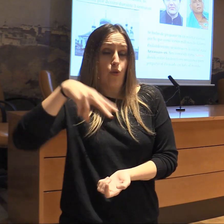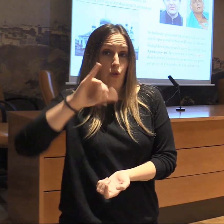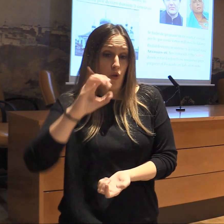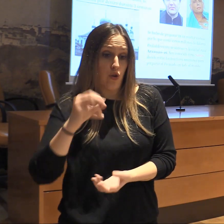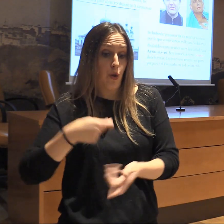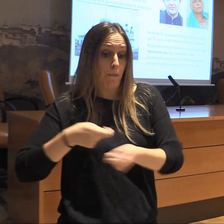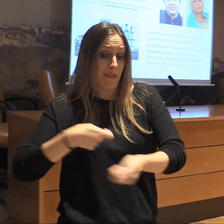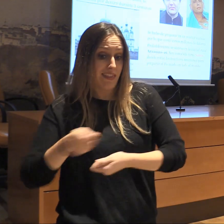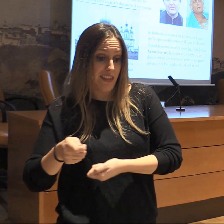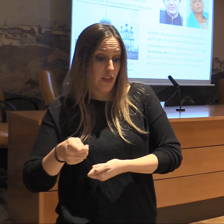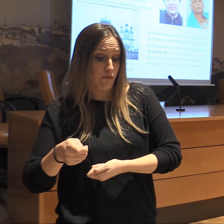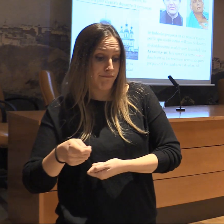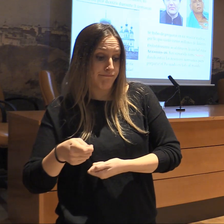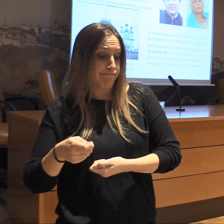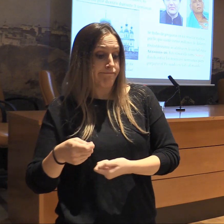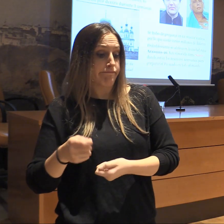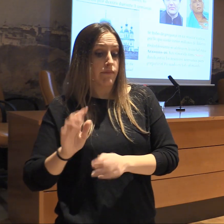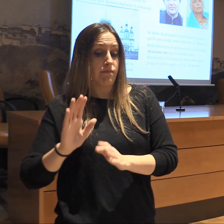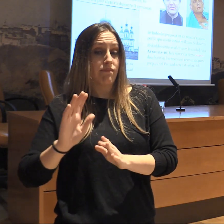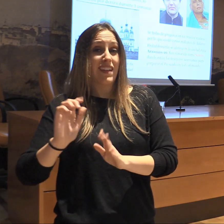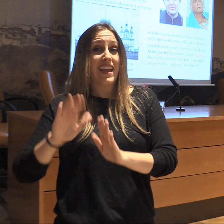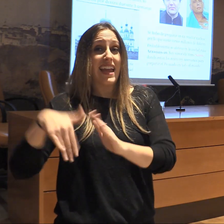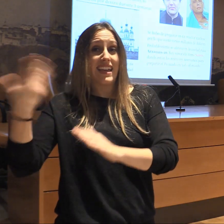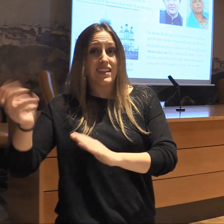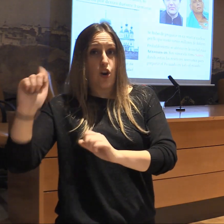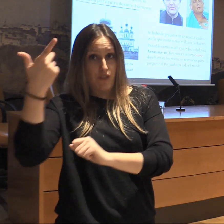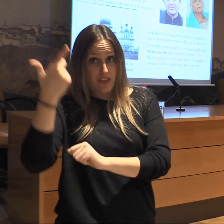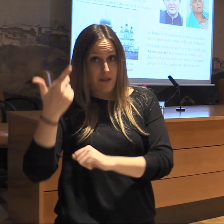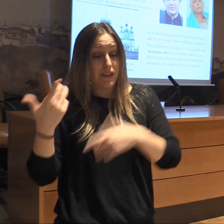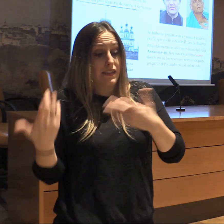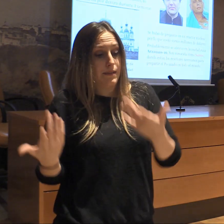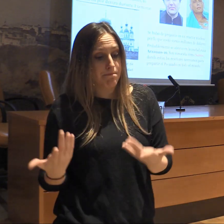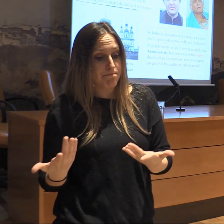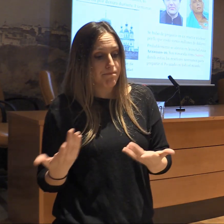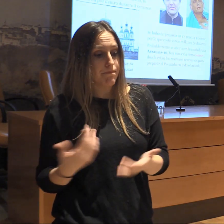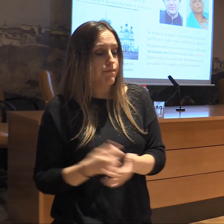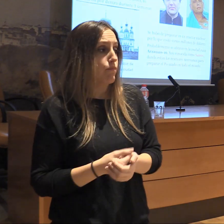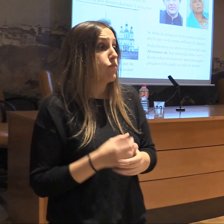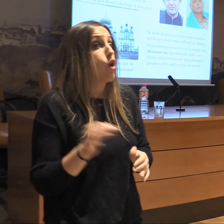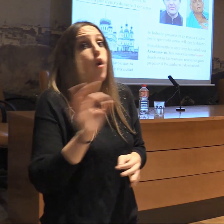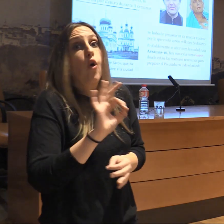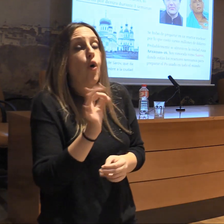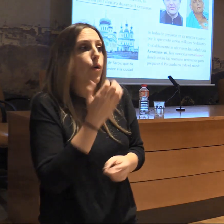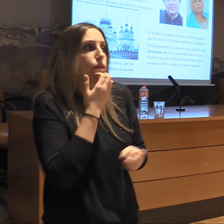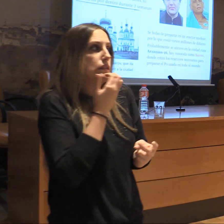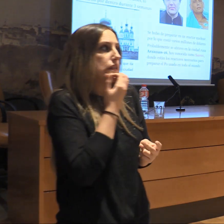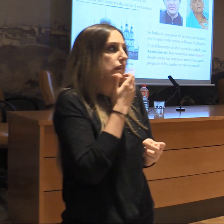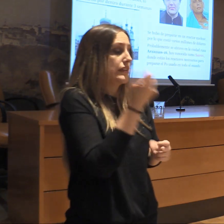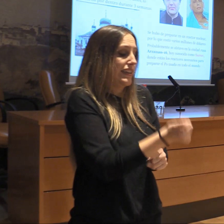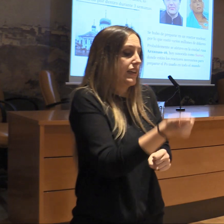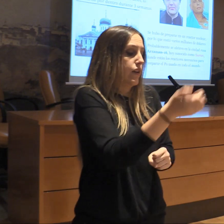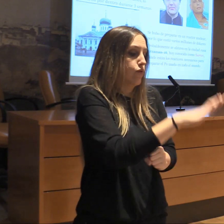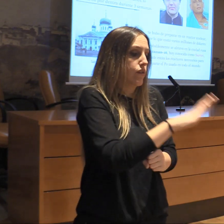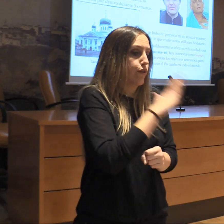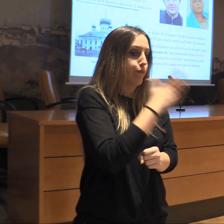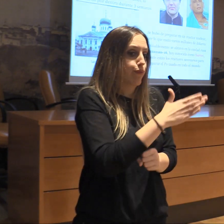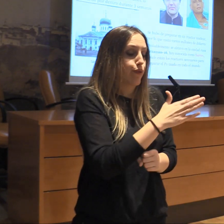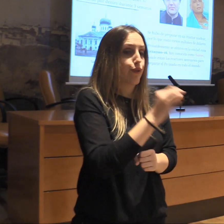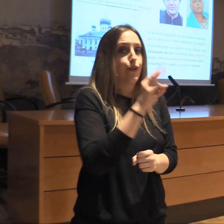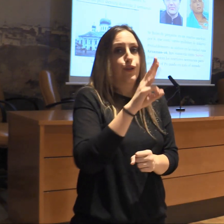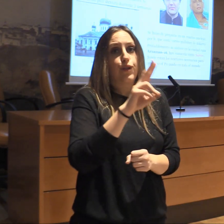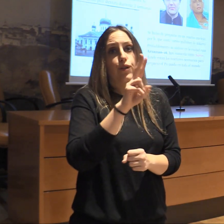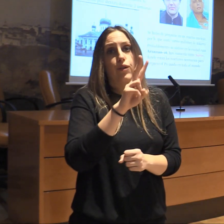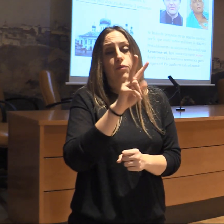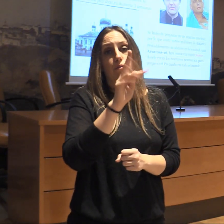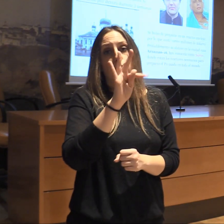vendido extraoficialmente por alguno de los científicos de Arzamas 16, o si fue ejecutado por orden de Putin para